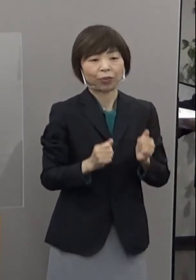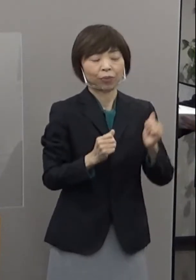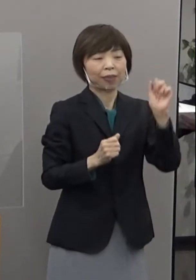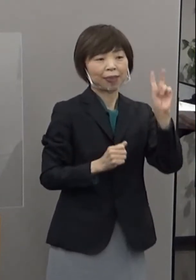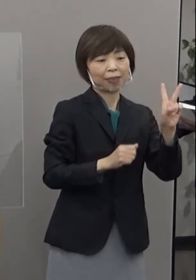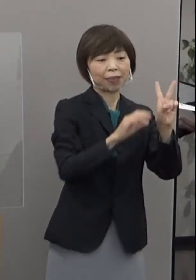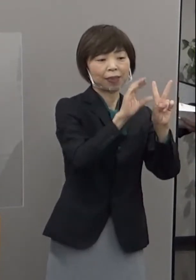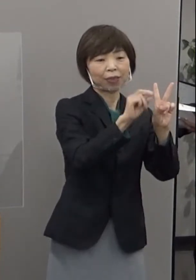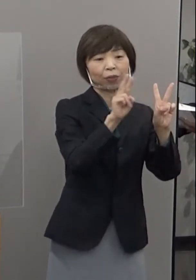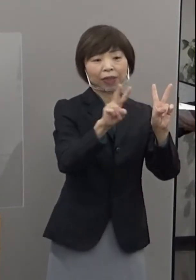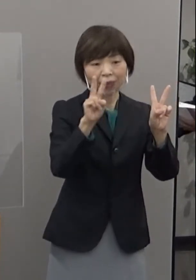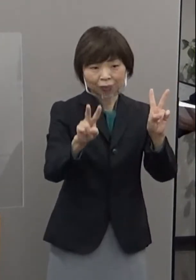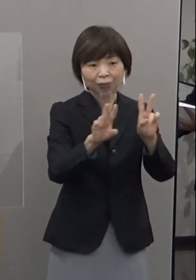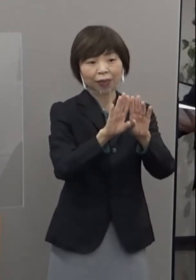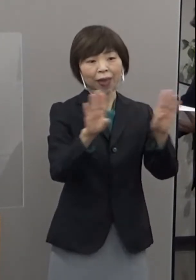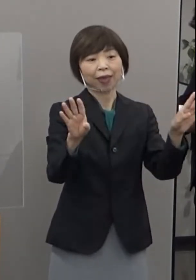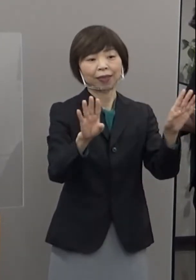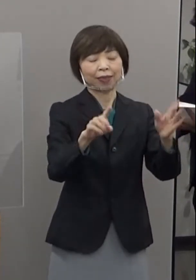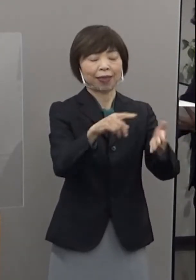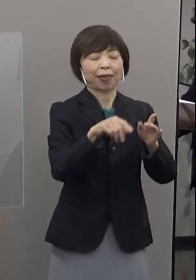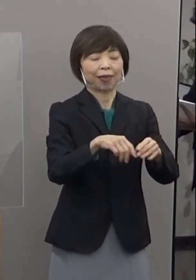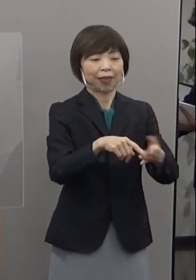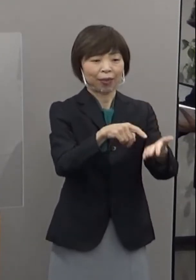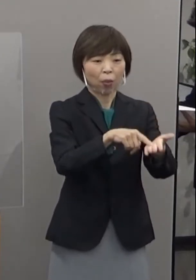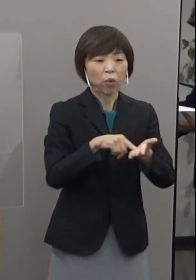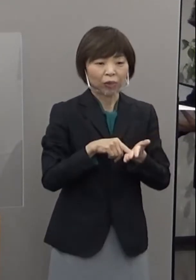みを開始をいたします。